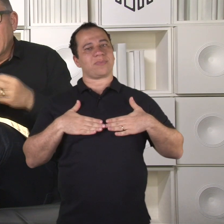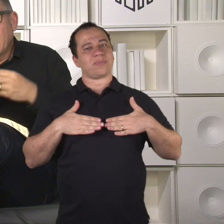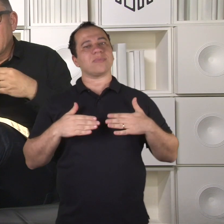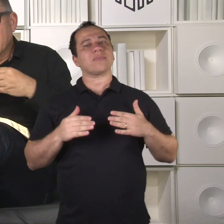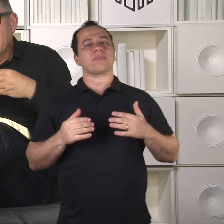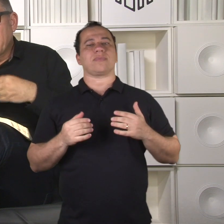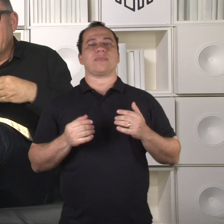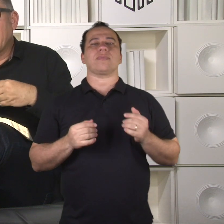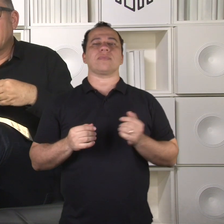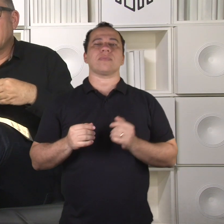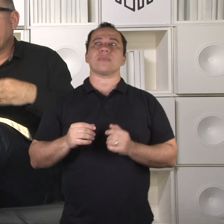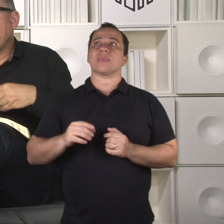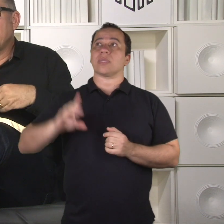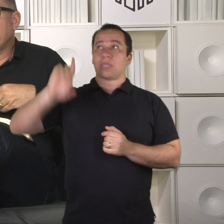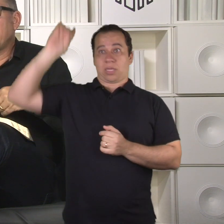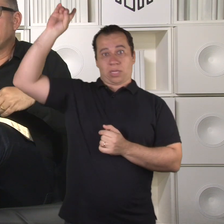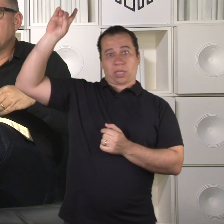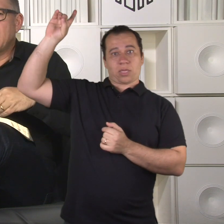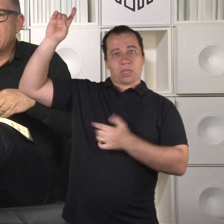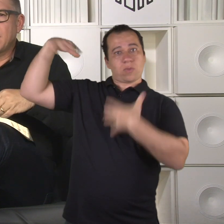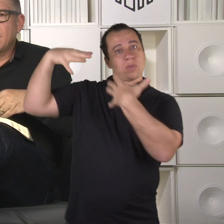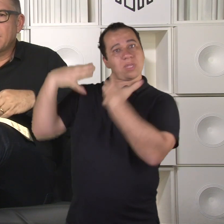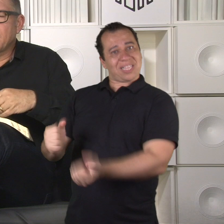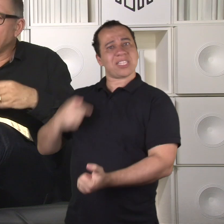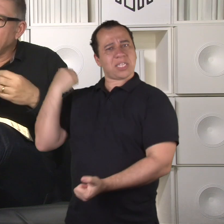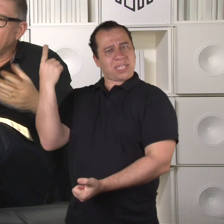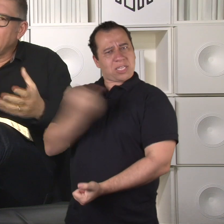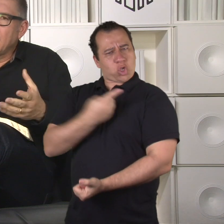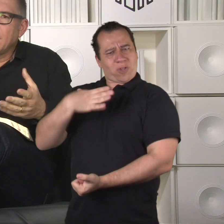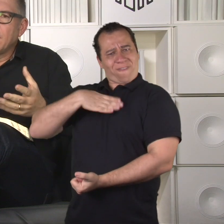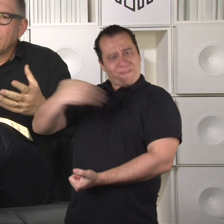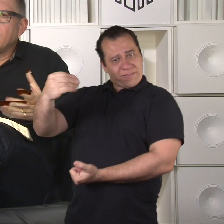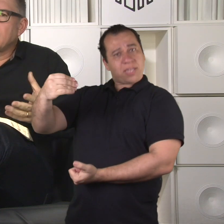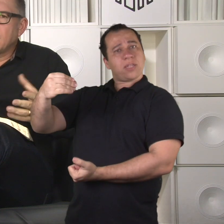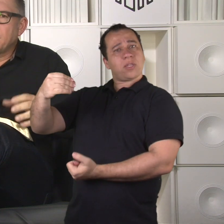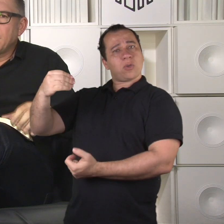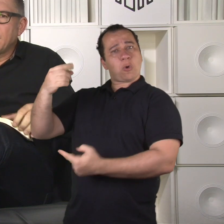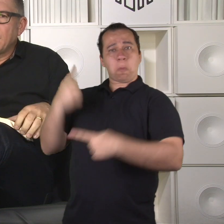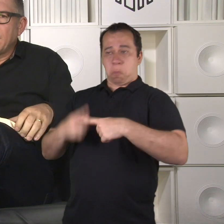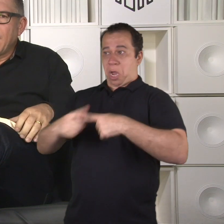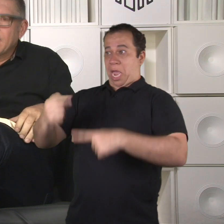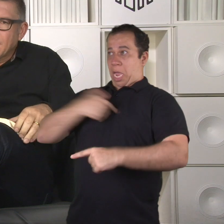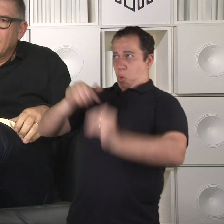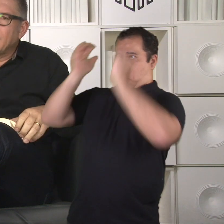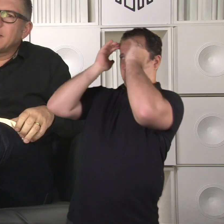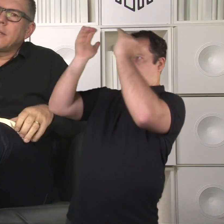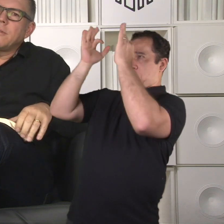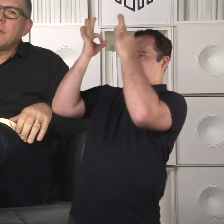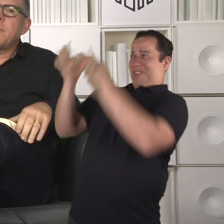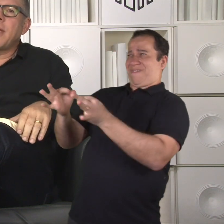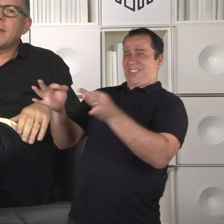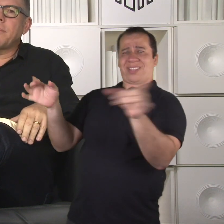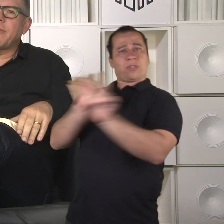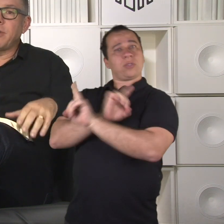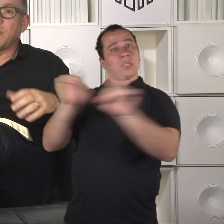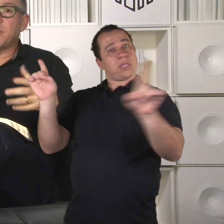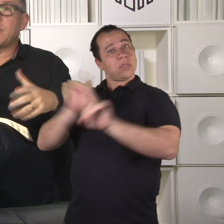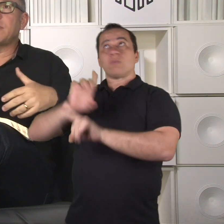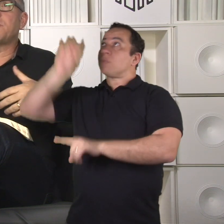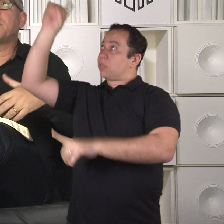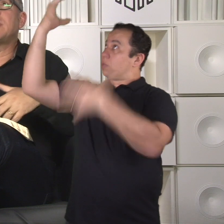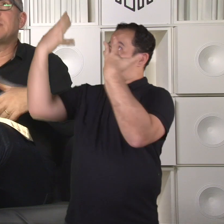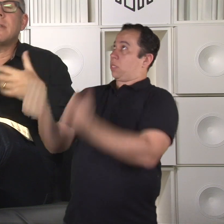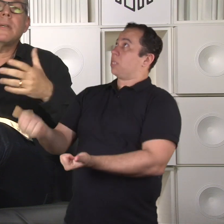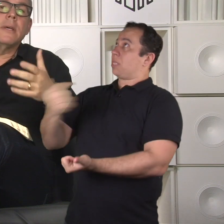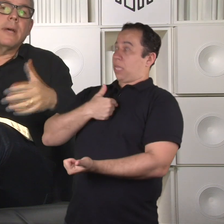não porque nós somos perfeitos e filhas obedientes, mas porque Ele nos ama. E é essa graça que nos liberta para finalmente